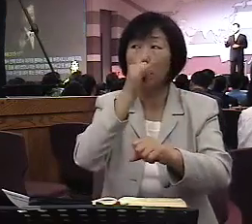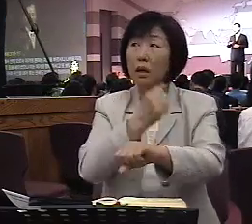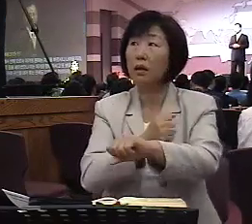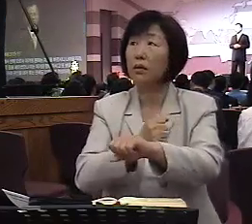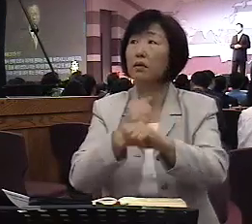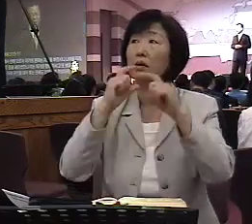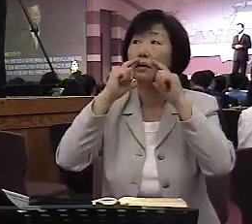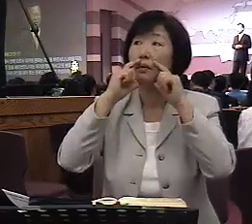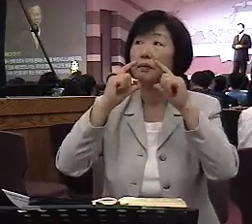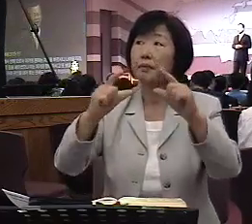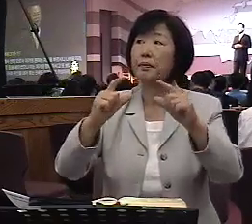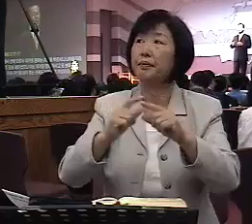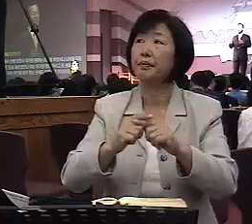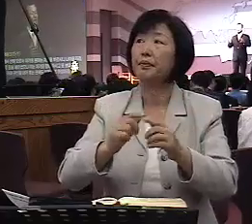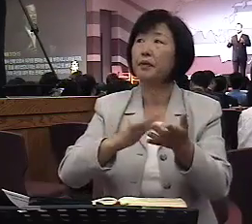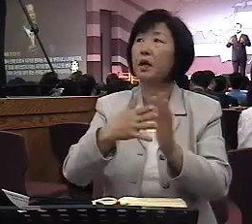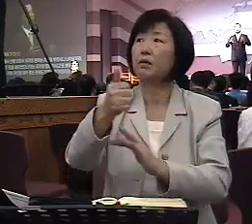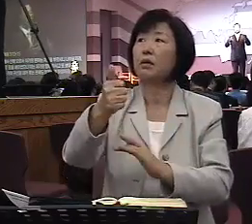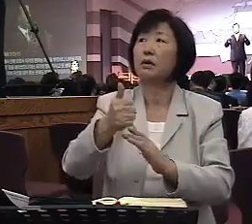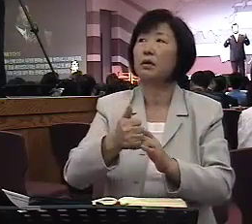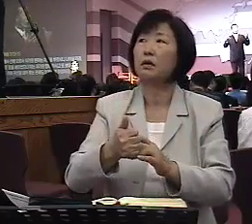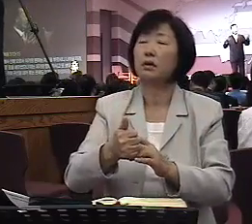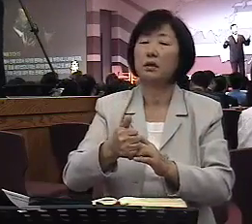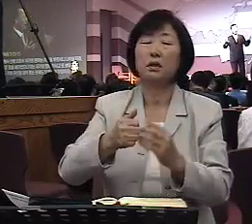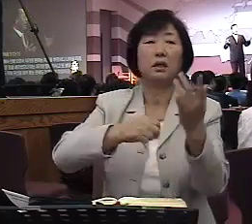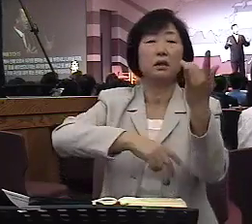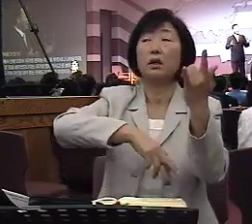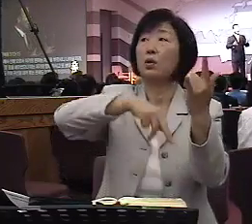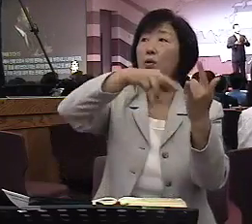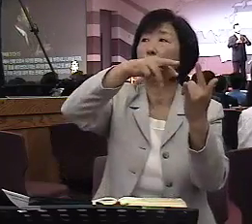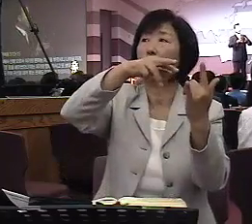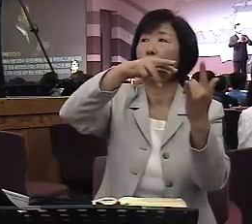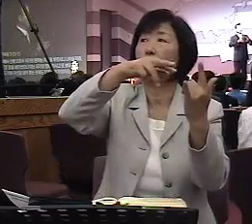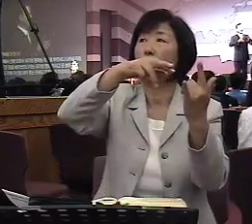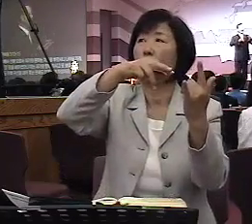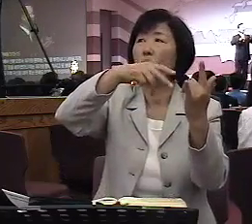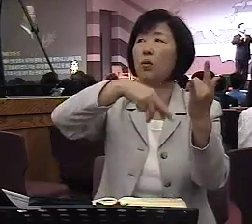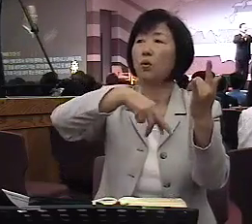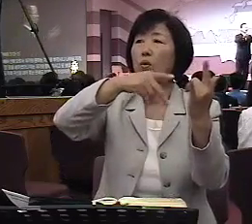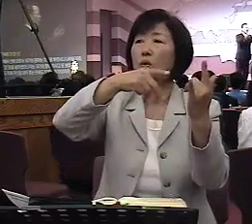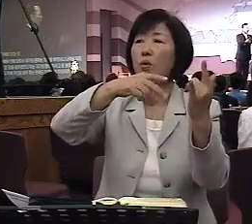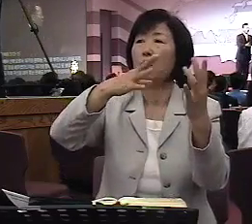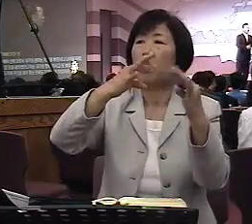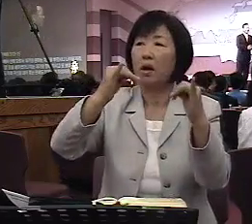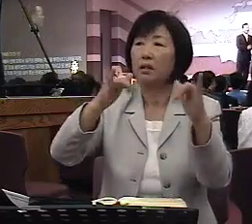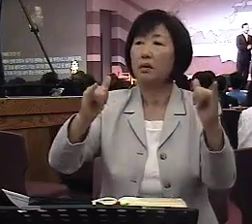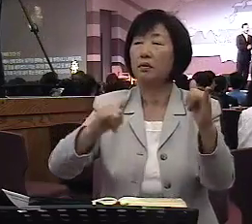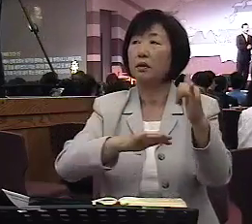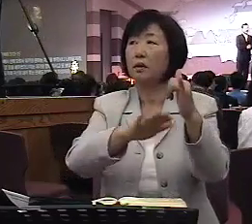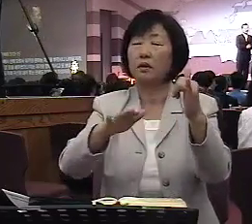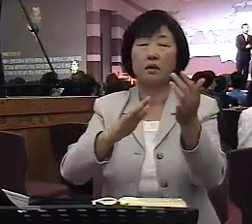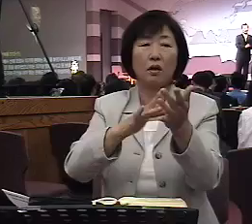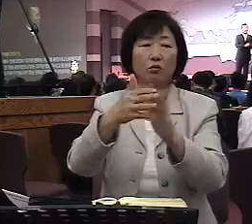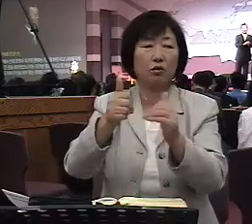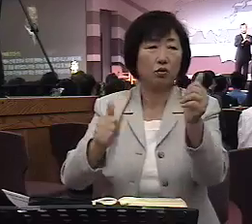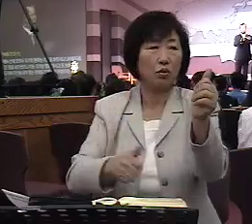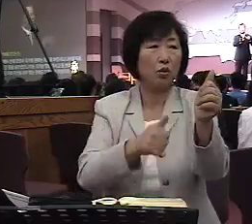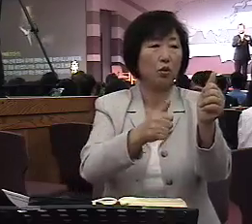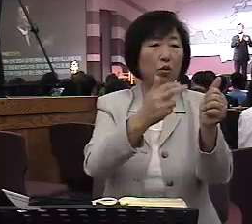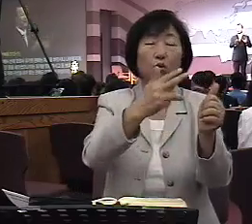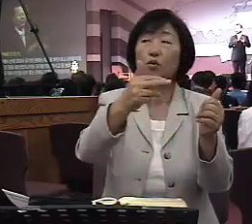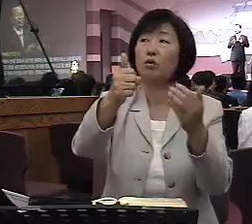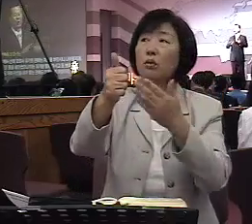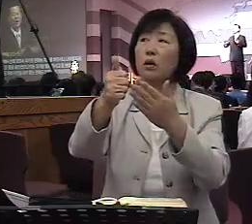여러분 이 말씀을 잘 보시면은 예수님께서 산에 오르셨다고 합니다. 컨텍스트를 보면은 많은 무리들이 예수님을 따랐는데